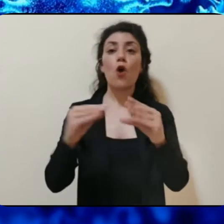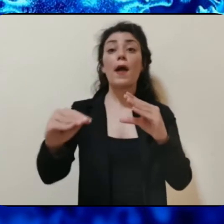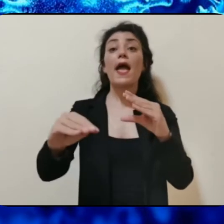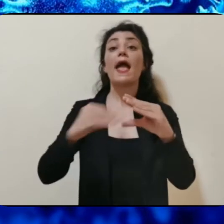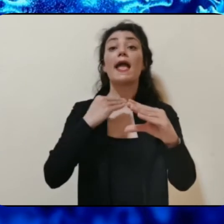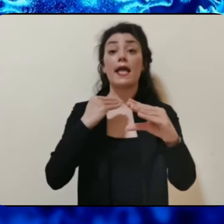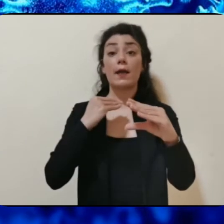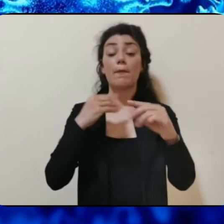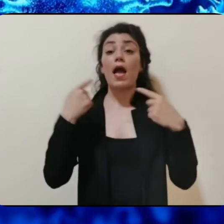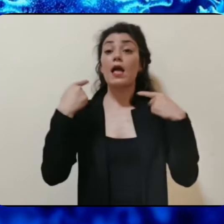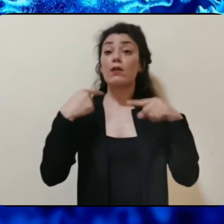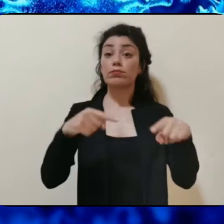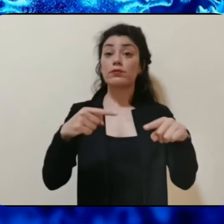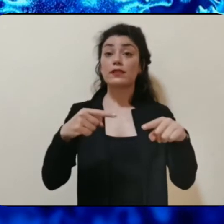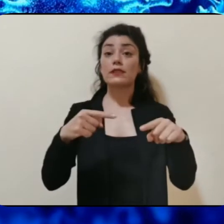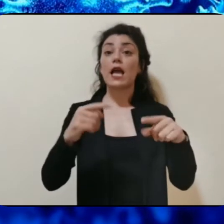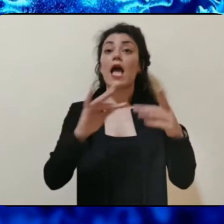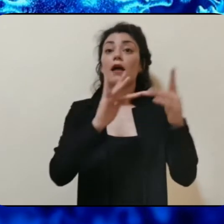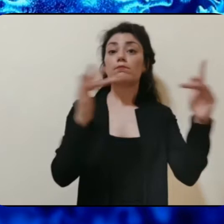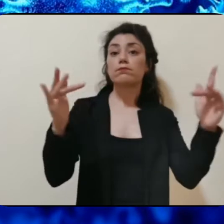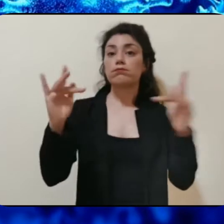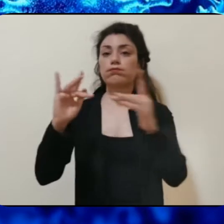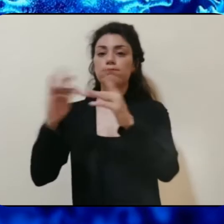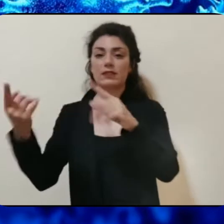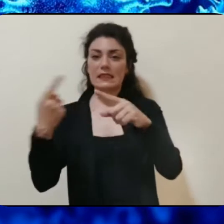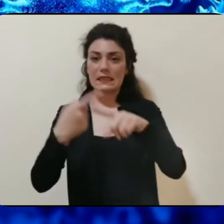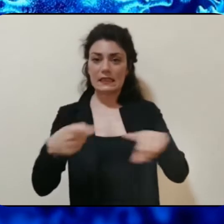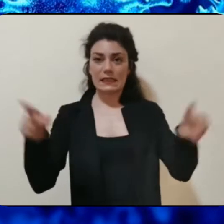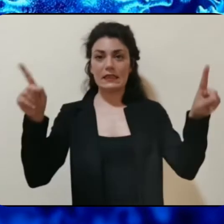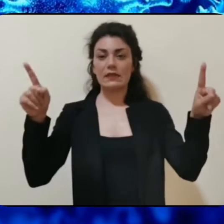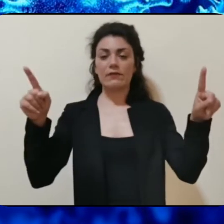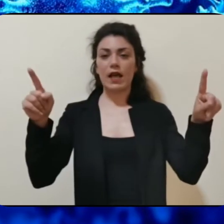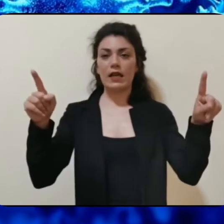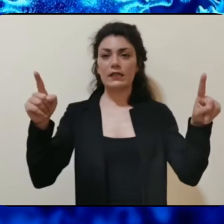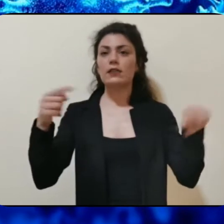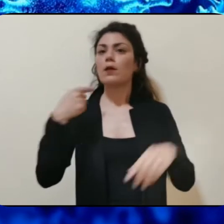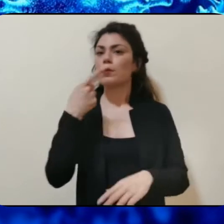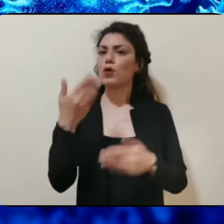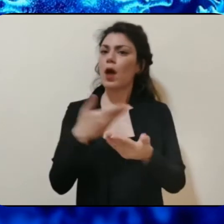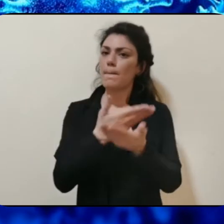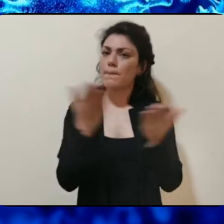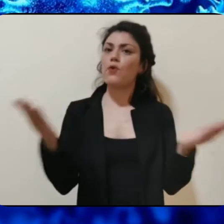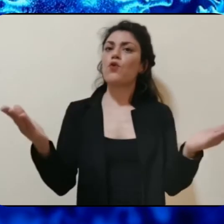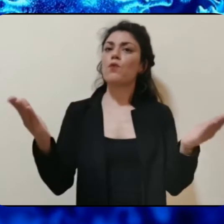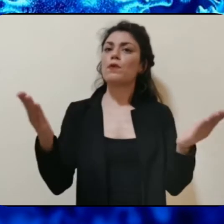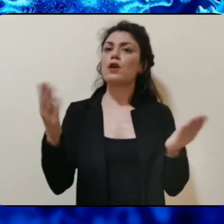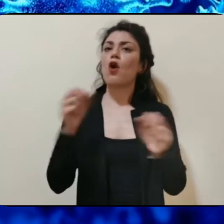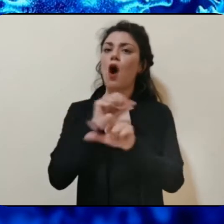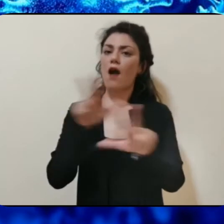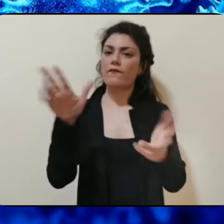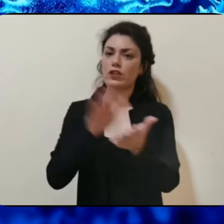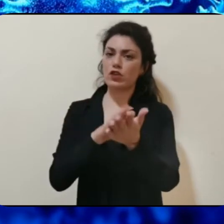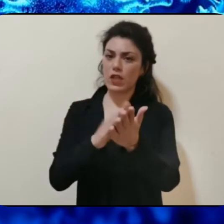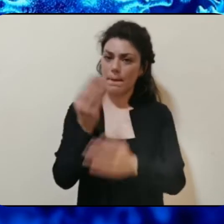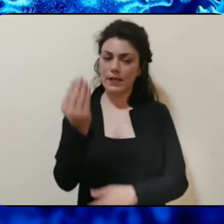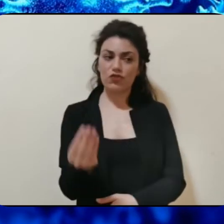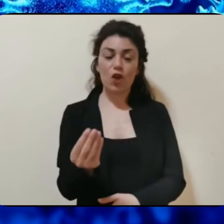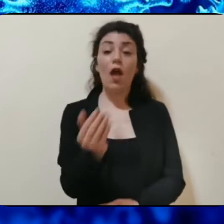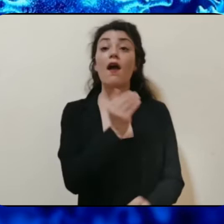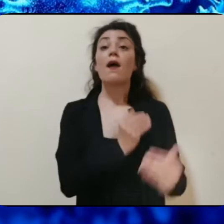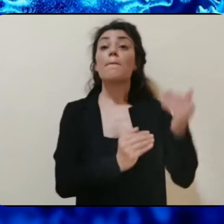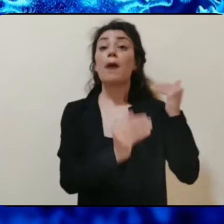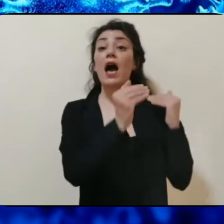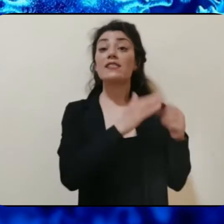Deve pervenire a mezzo mail ai seguenti indirizzi, che comunque trovate tutto non solo nell'avviso ma anche nei comunicati stampa.